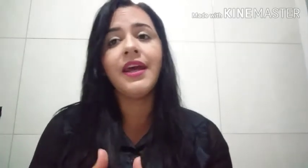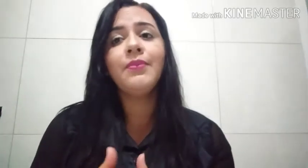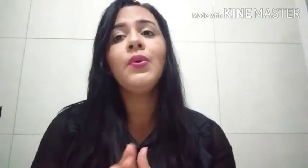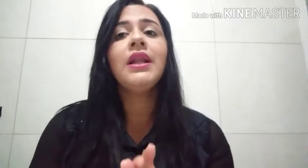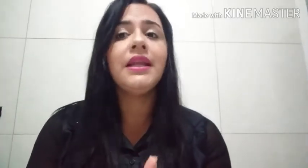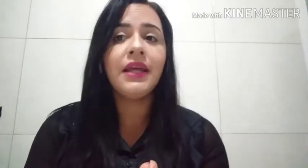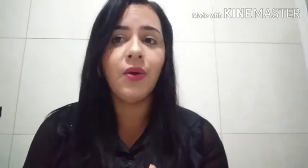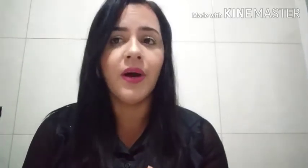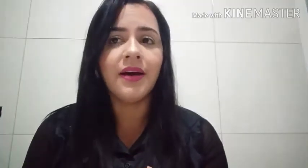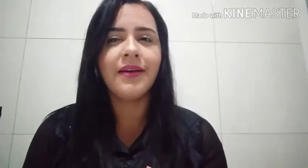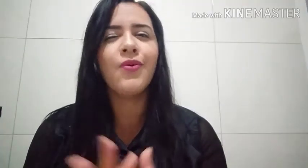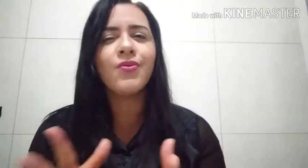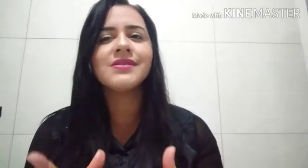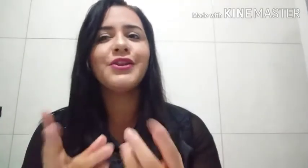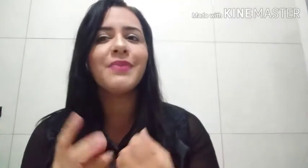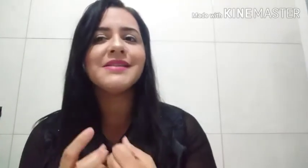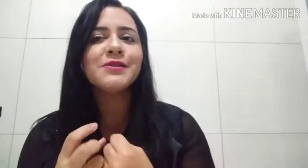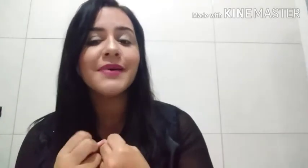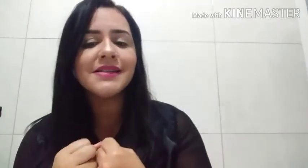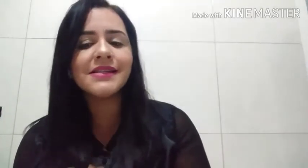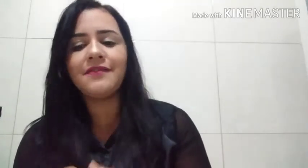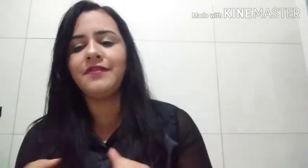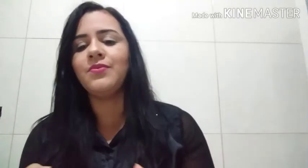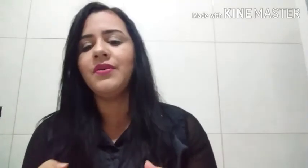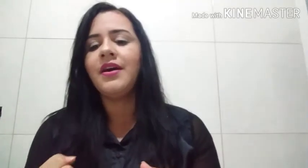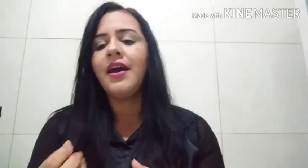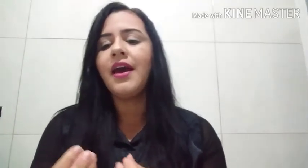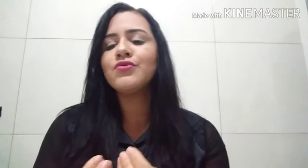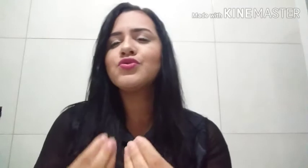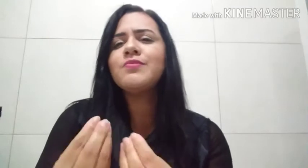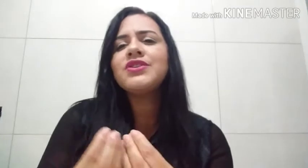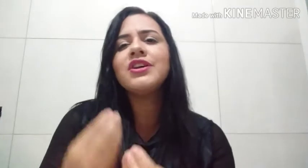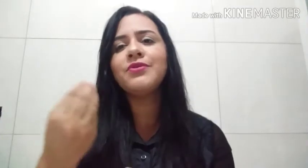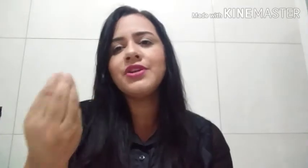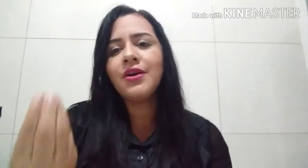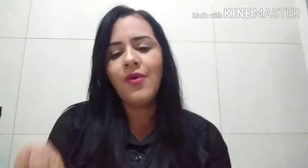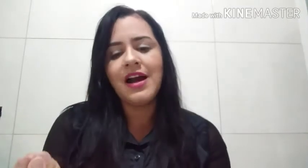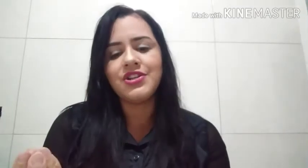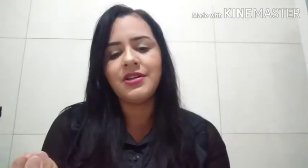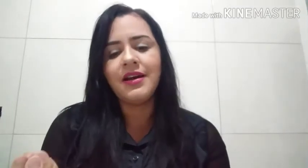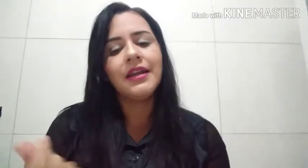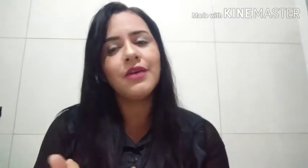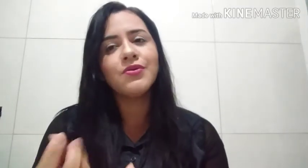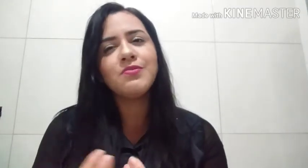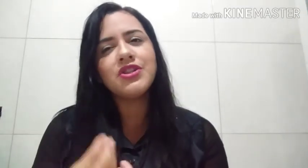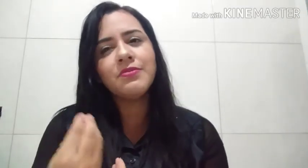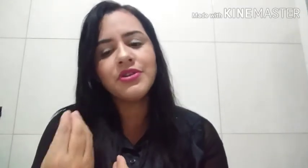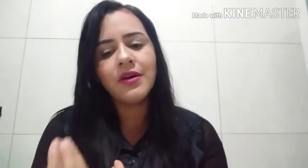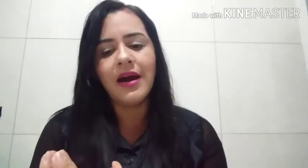termo língua, que é um conceito mais específico. É um subtipo de linguagem. A língua é um subtipo de linguagem,